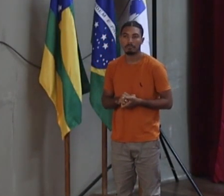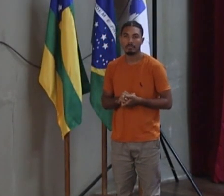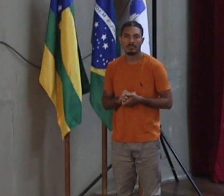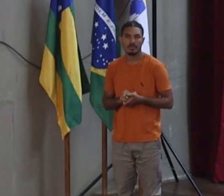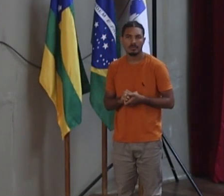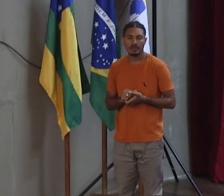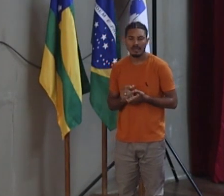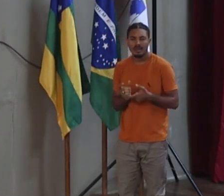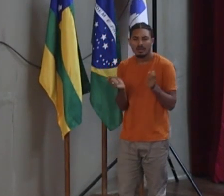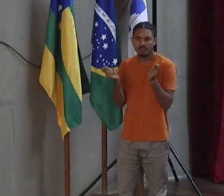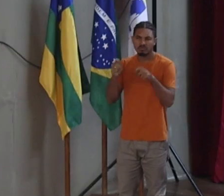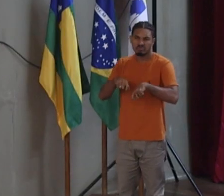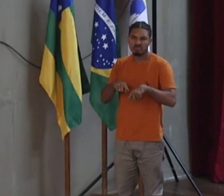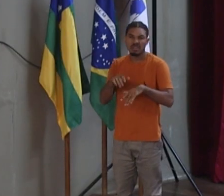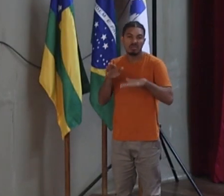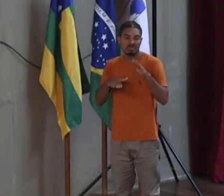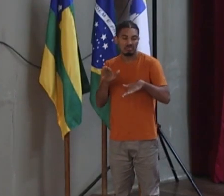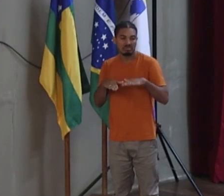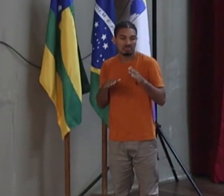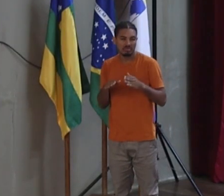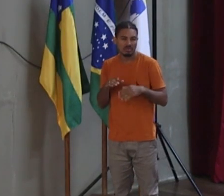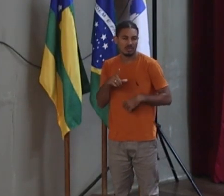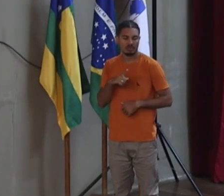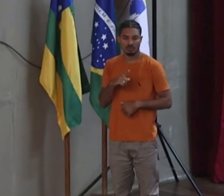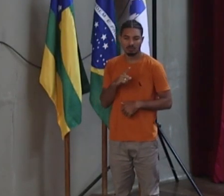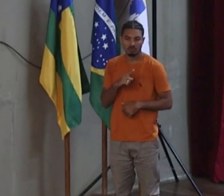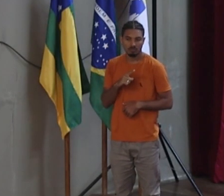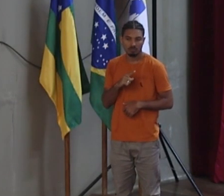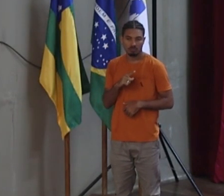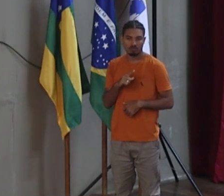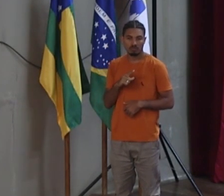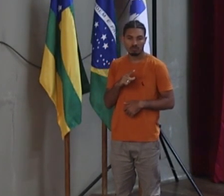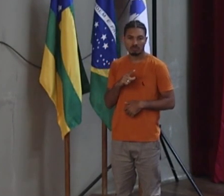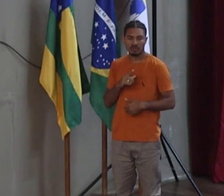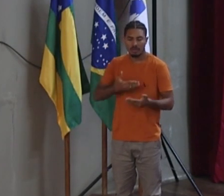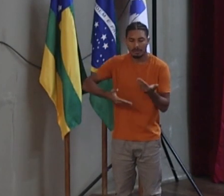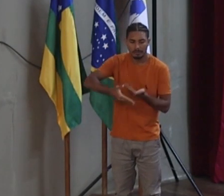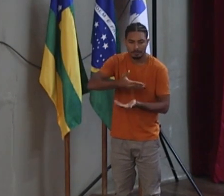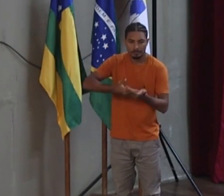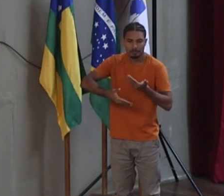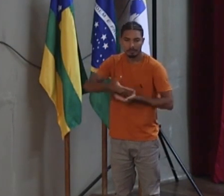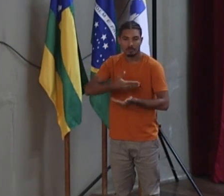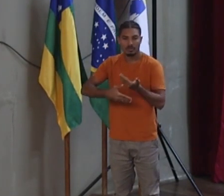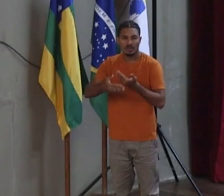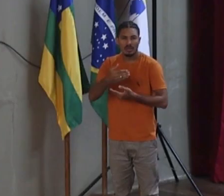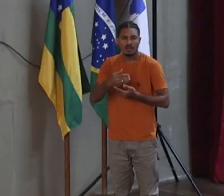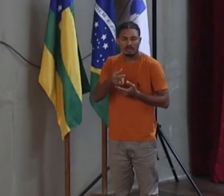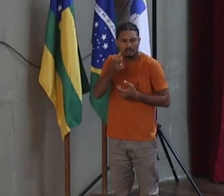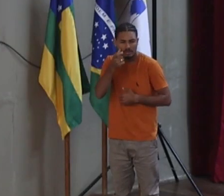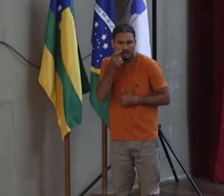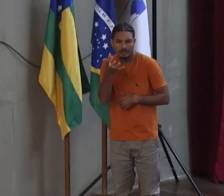Isso foi o que possibilitou, talvez, que a gente tivesse essa interação e esse interesse e